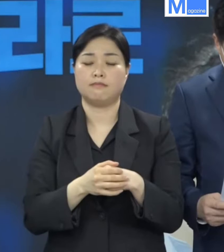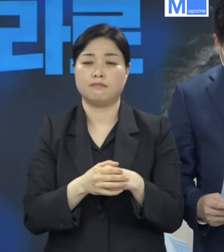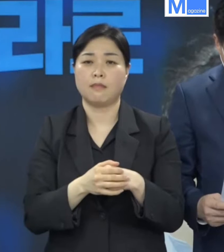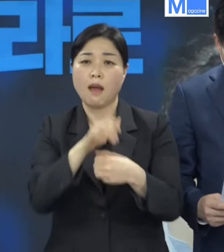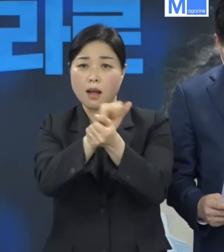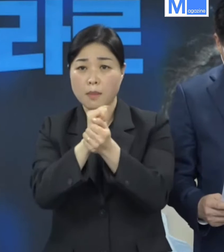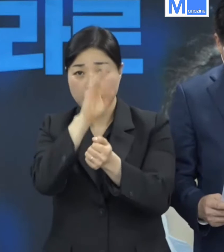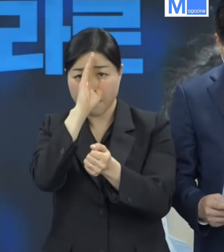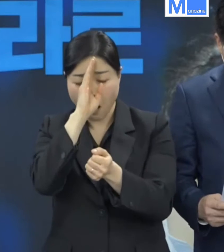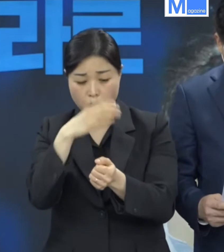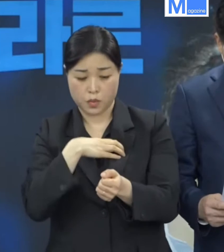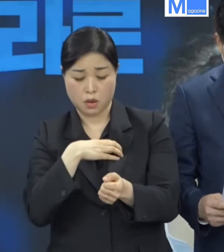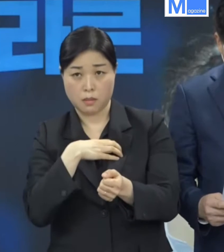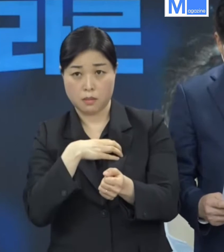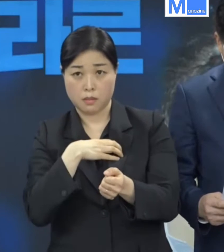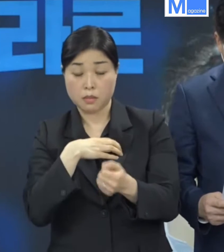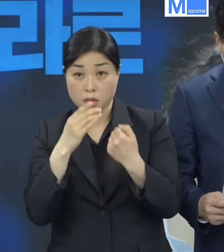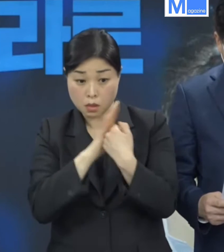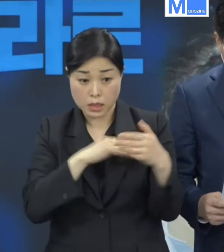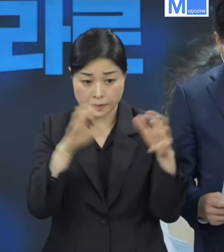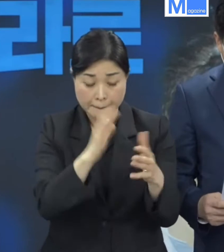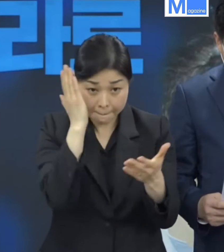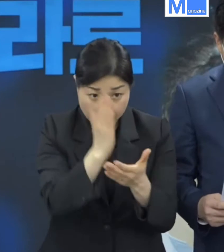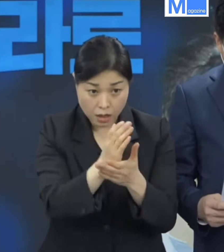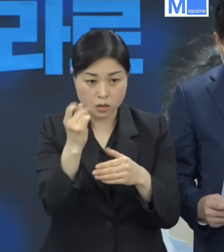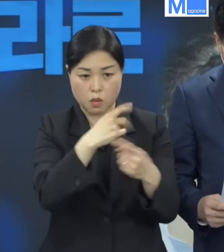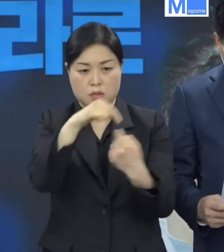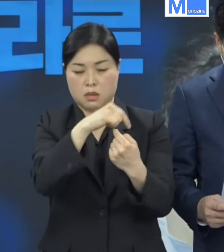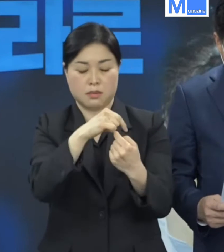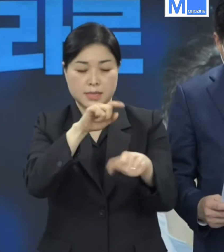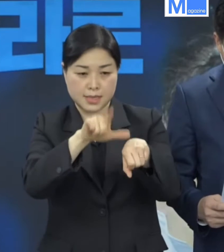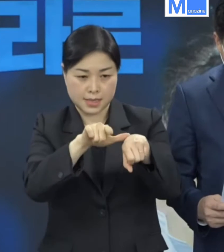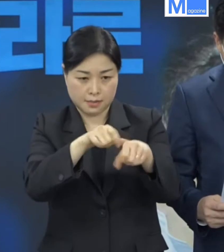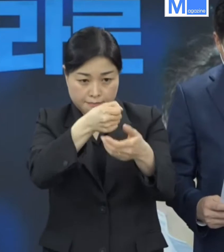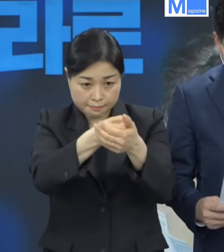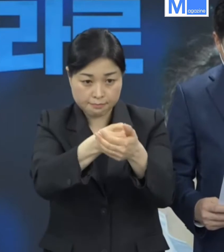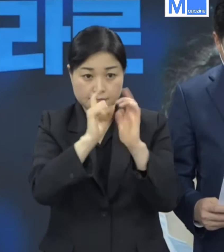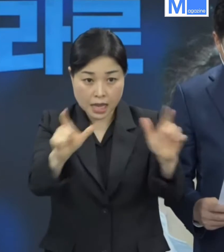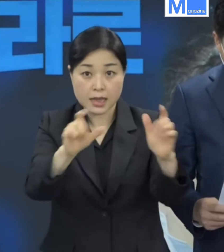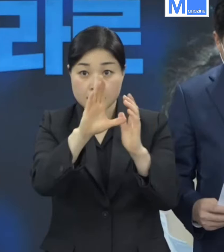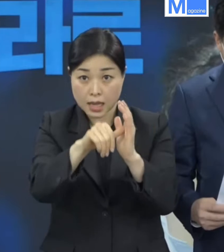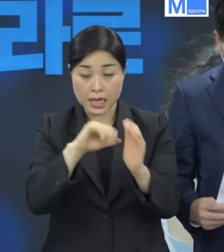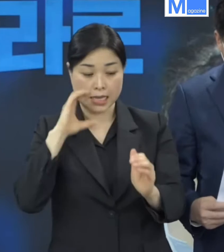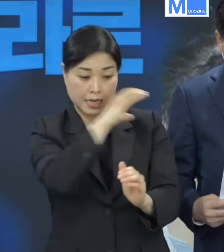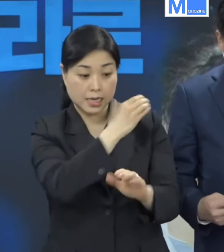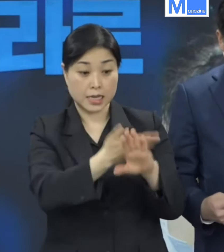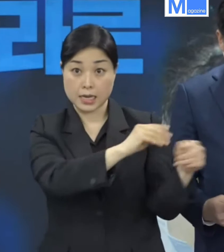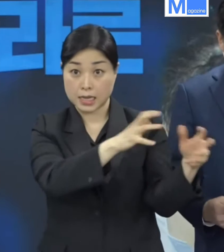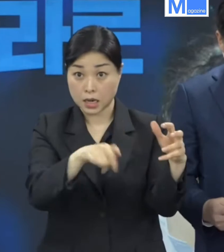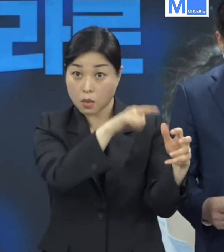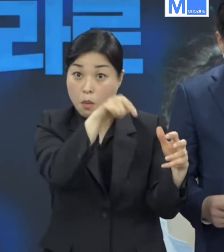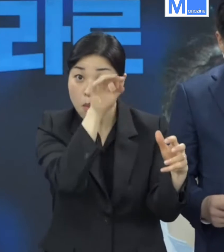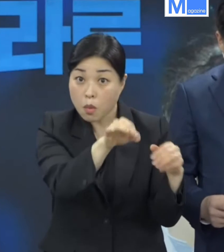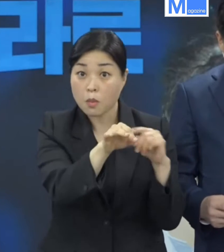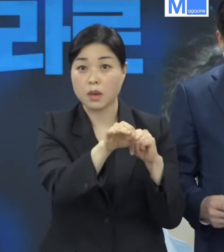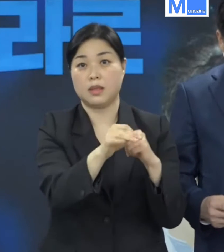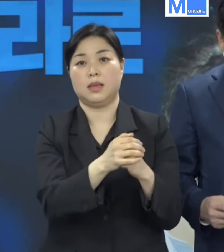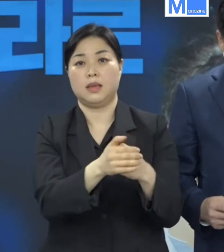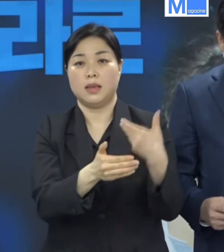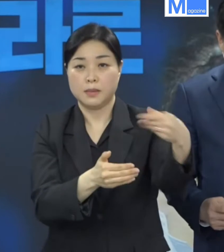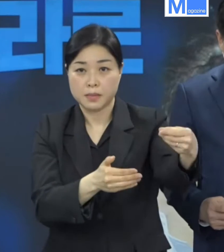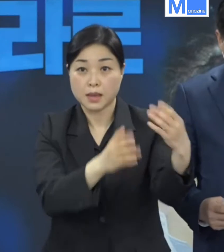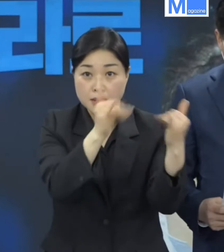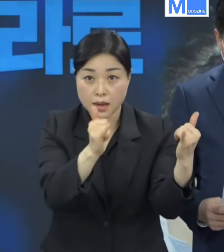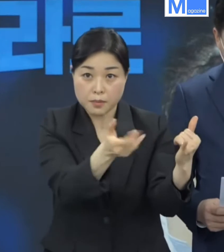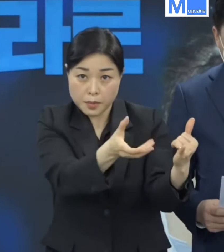감염병 같은 재난에 의한 집합금지, 영업제한 등이 실시될 경우에 캐나다 같은 해외에서는 임대인, 임차인